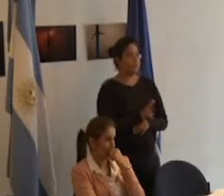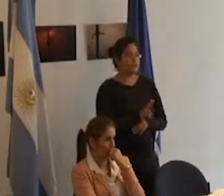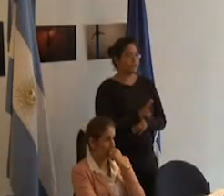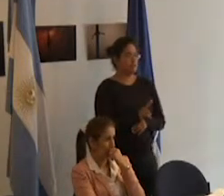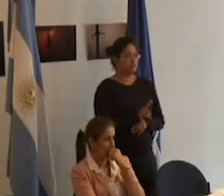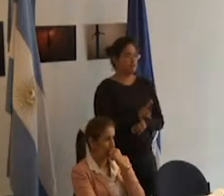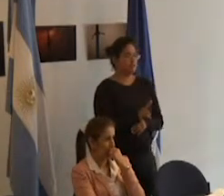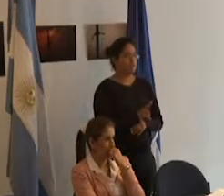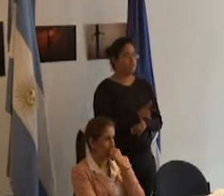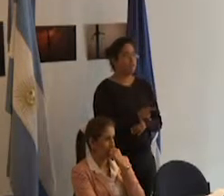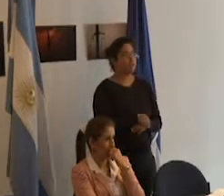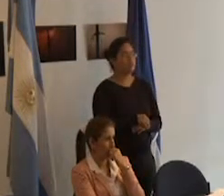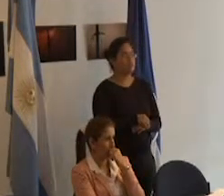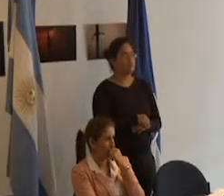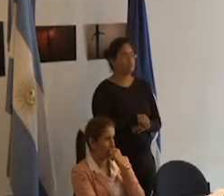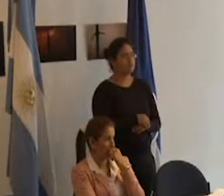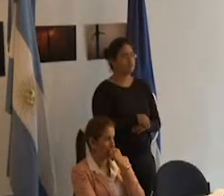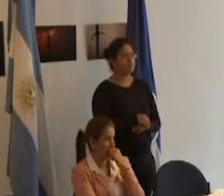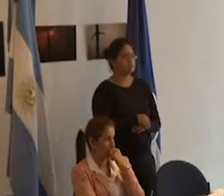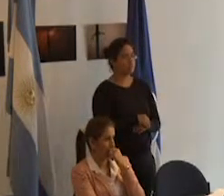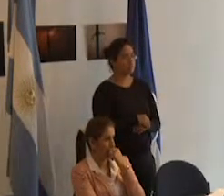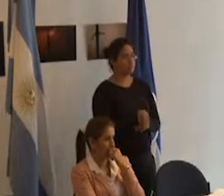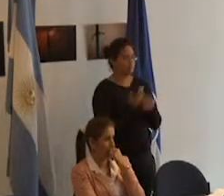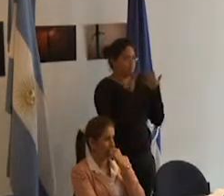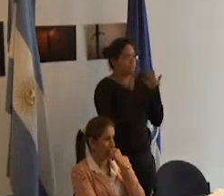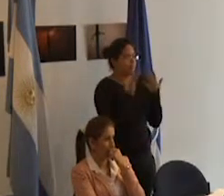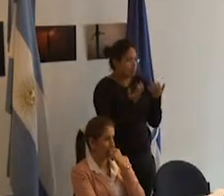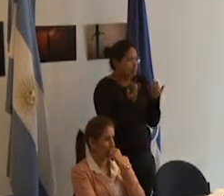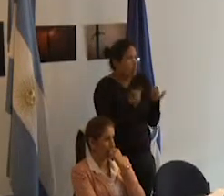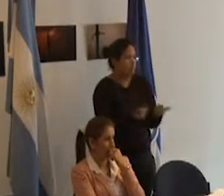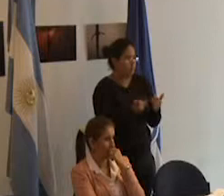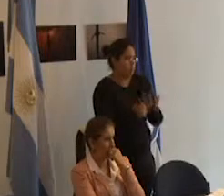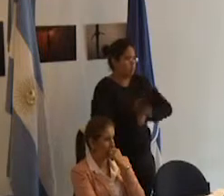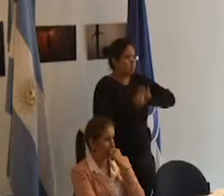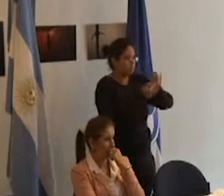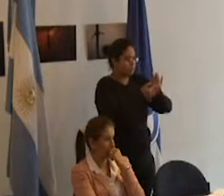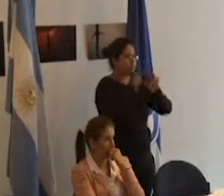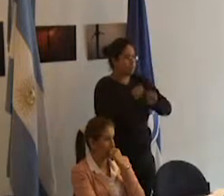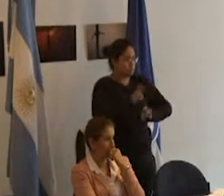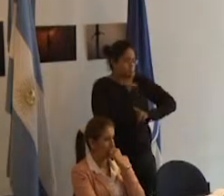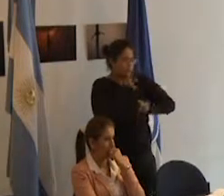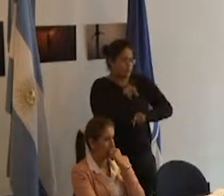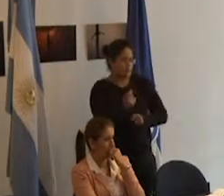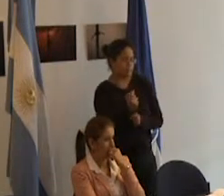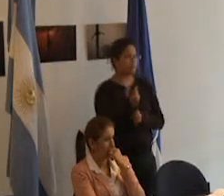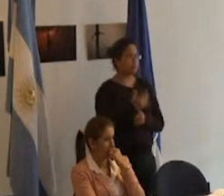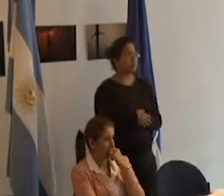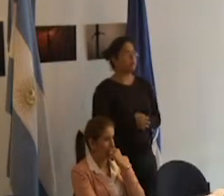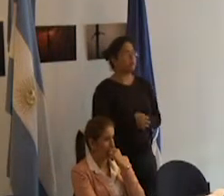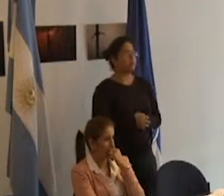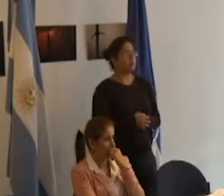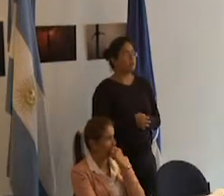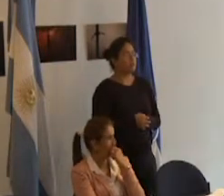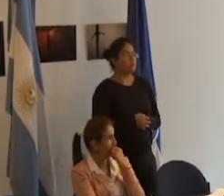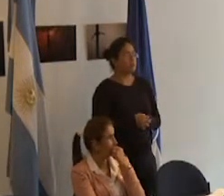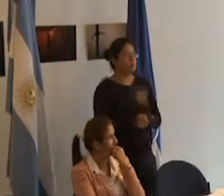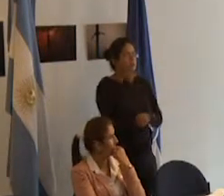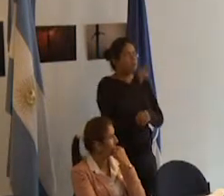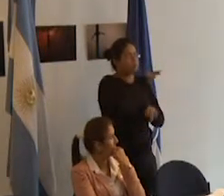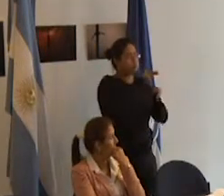que es la que quiero como retomar para intentar dar respuesta a ese interrogante, y es el hecho de que